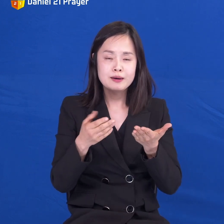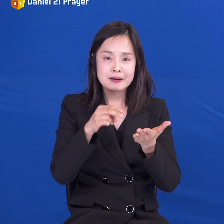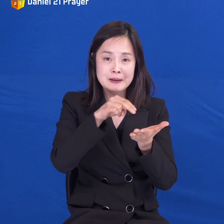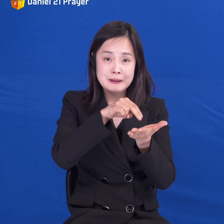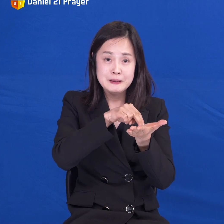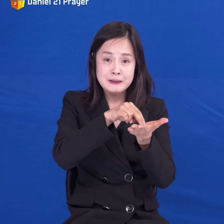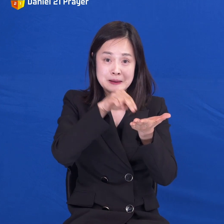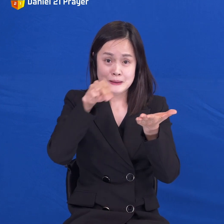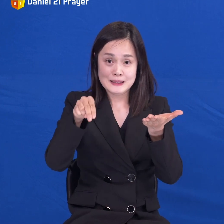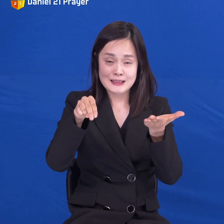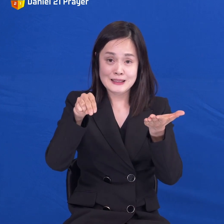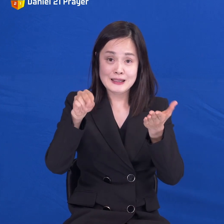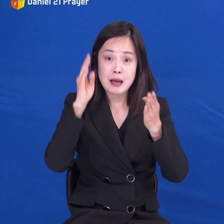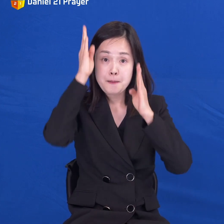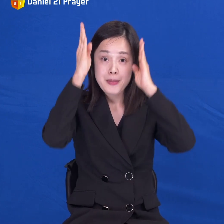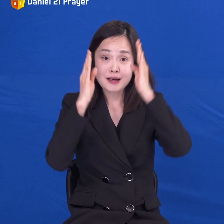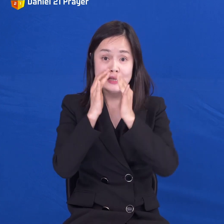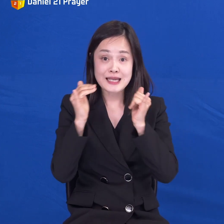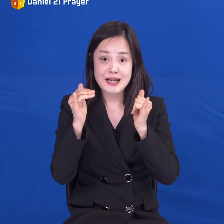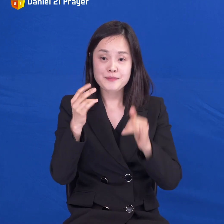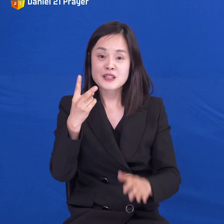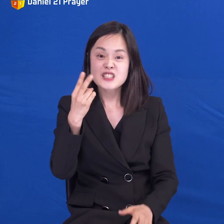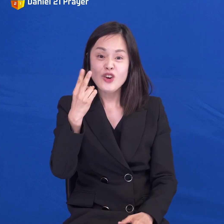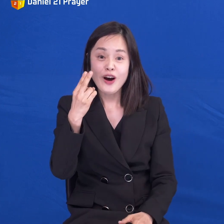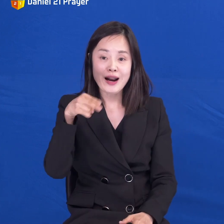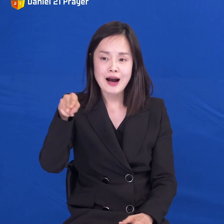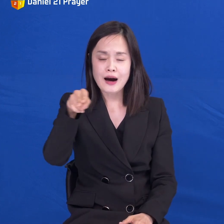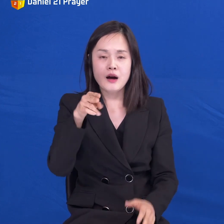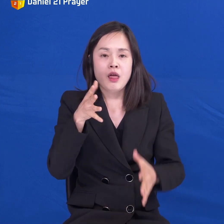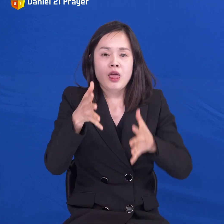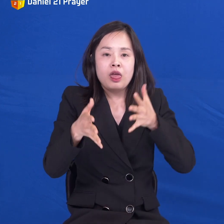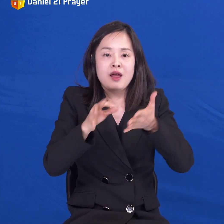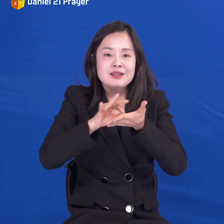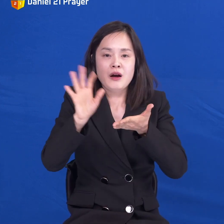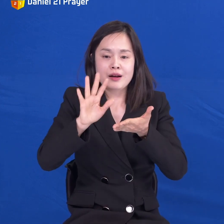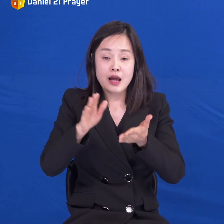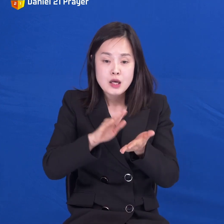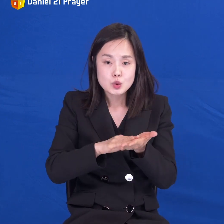말레이 사람들은 이 젓가락을 사용하지 않습니다. 손을 사용합니다.